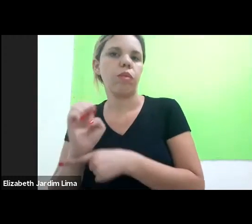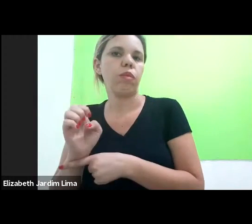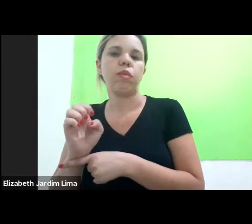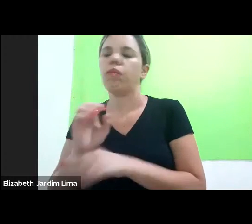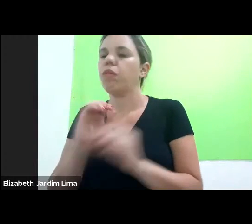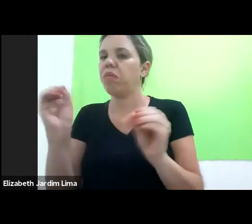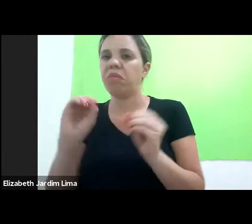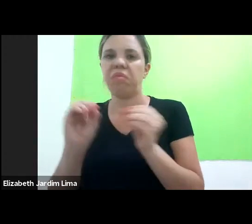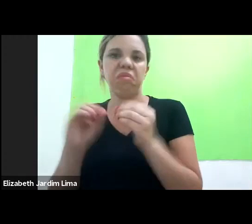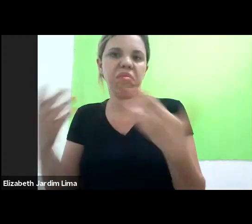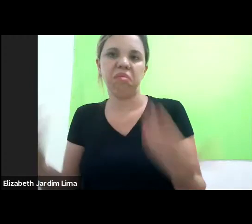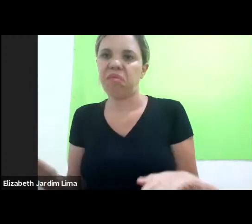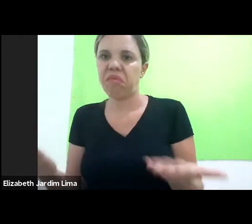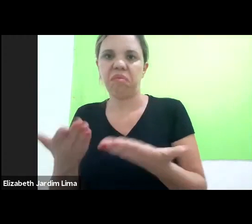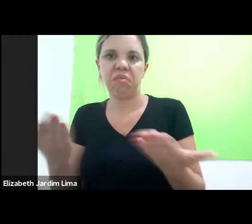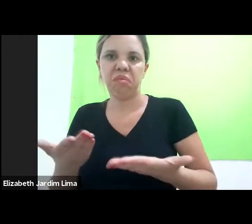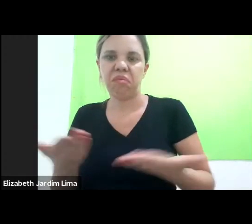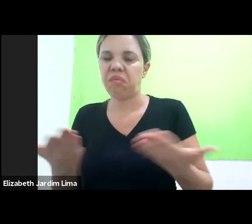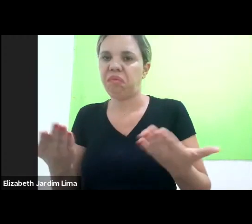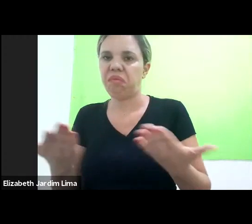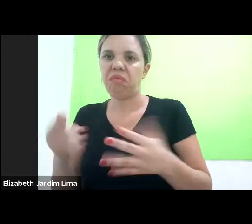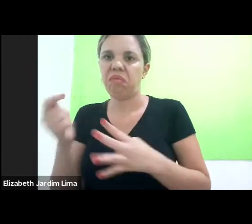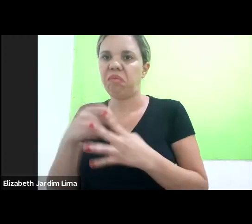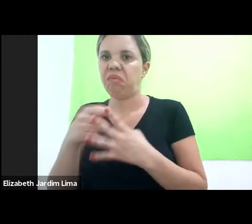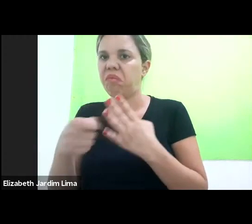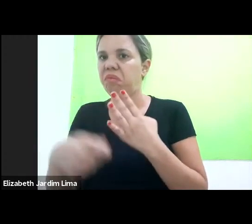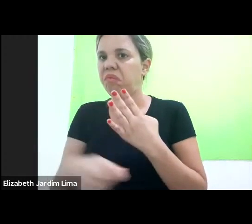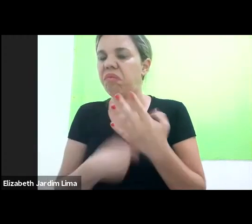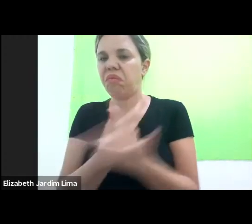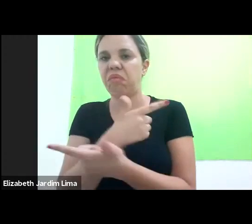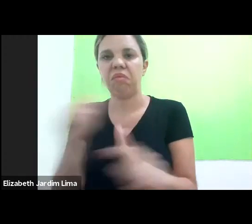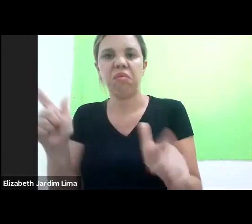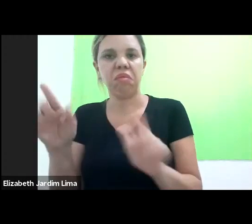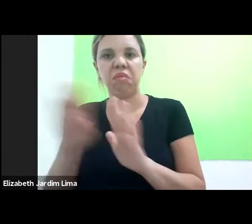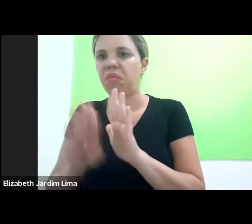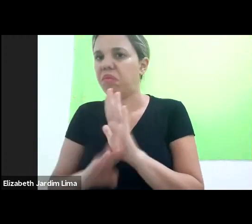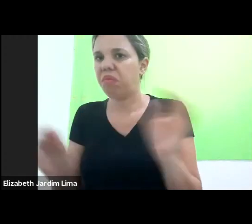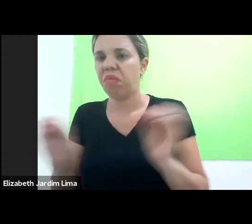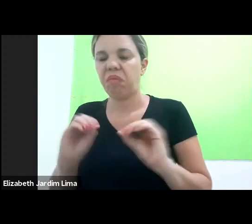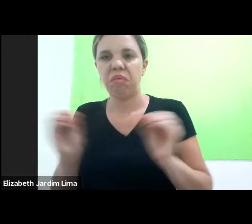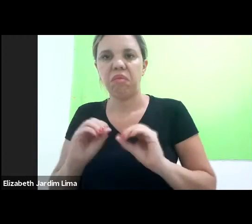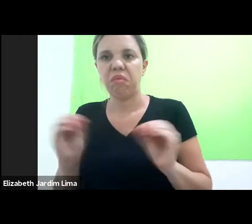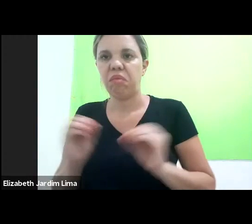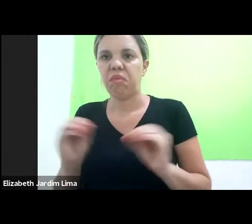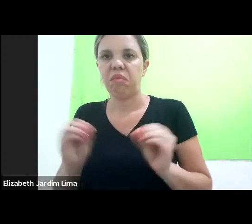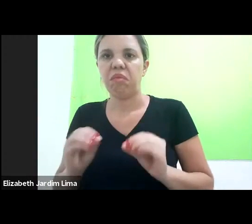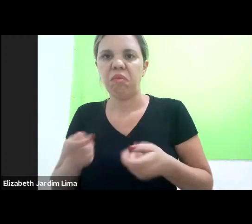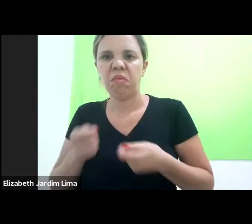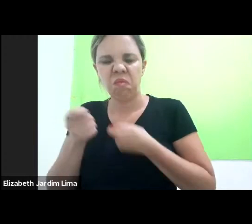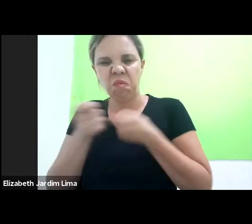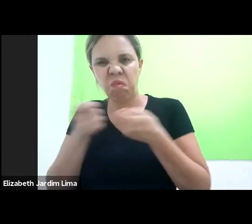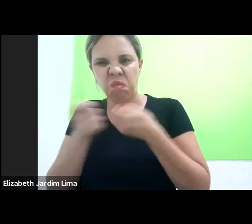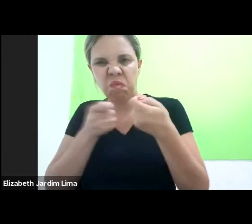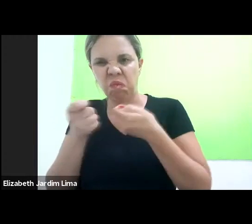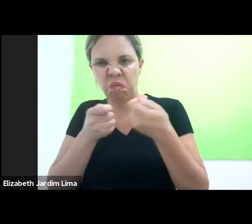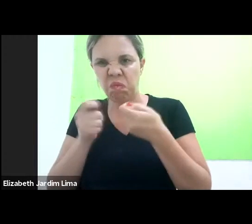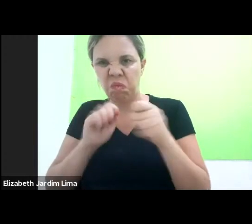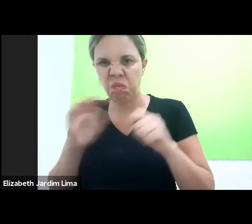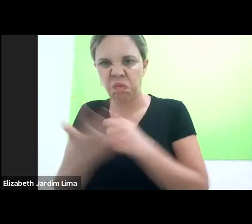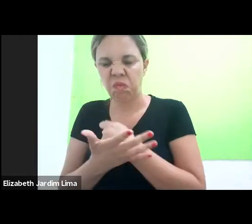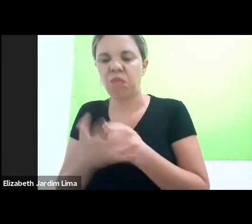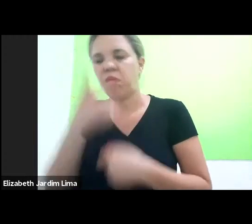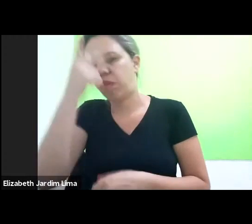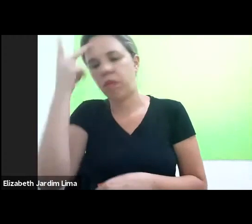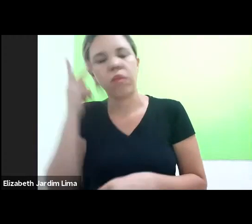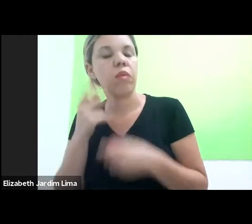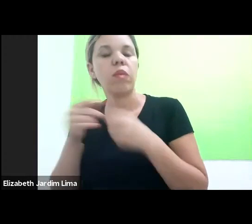fez, e até agora, passado alguns meses, ainda não tem sequer um plano de conter, né, a pandemia em relação aos povos